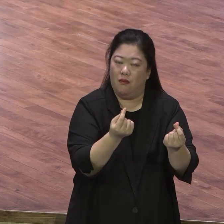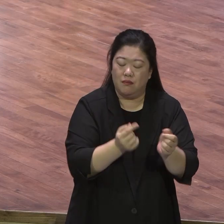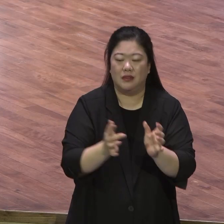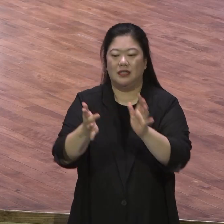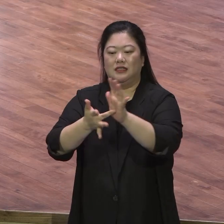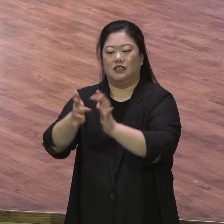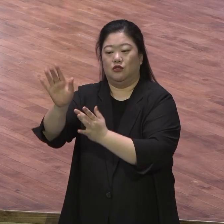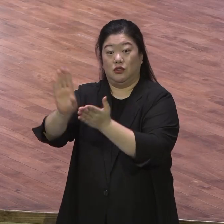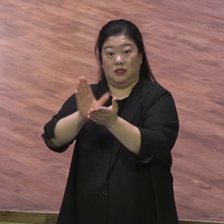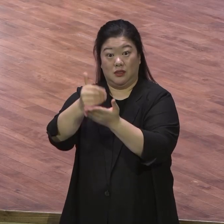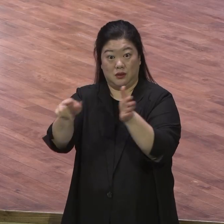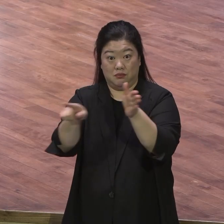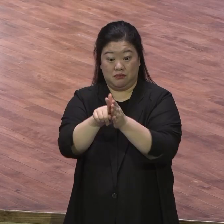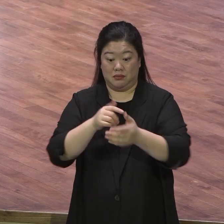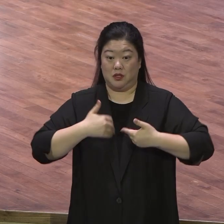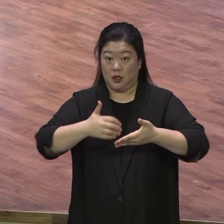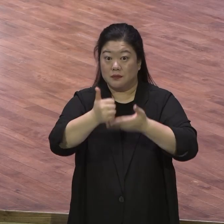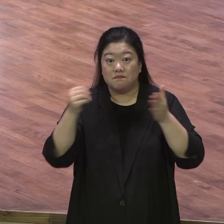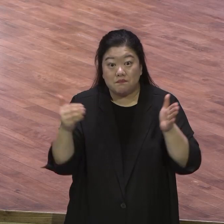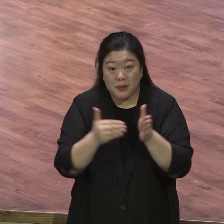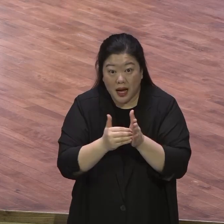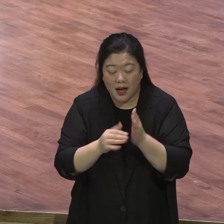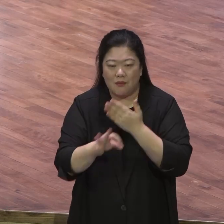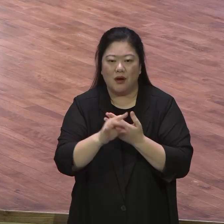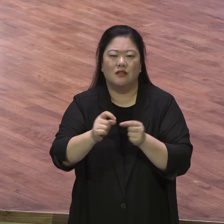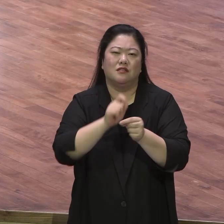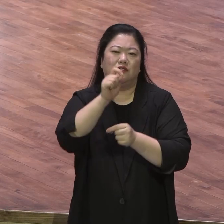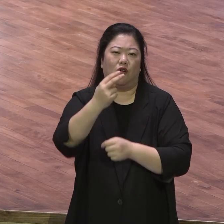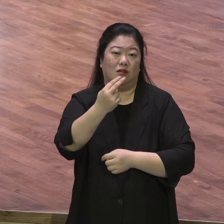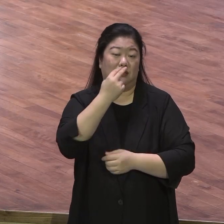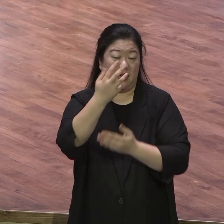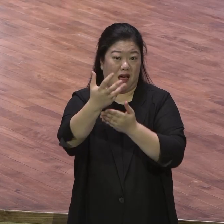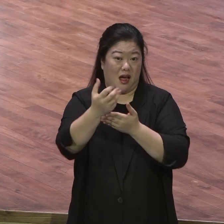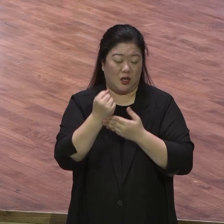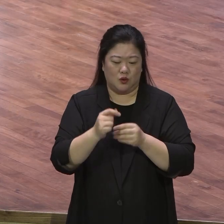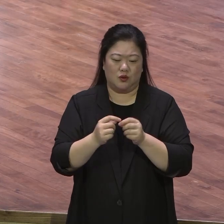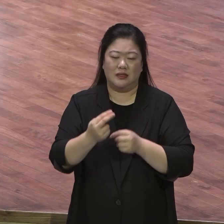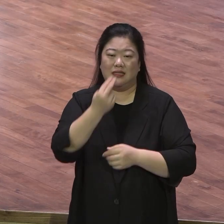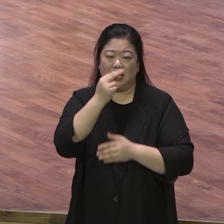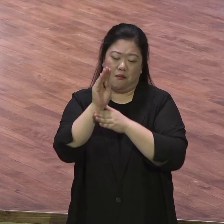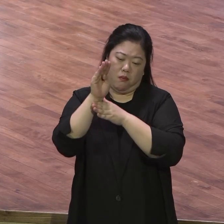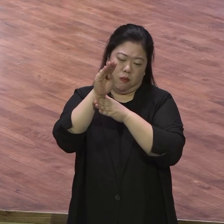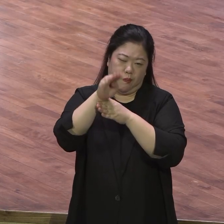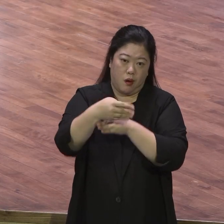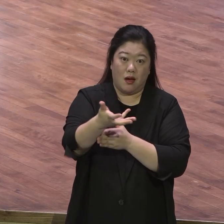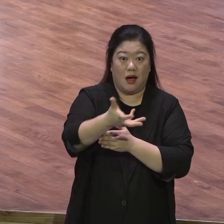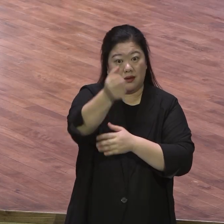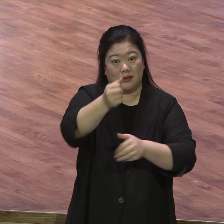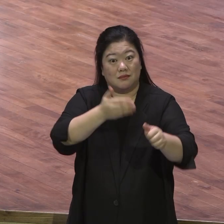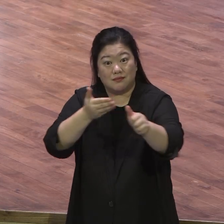생명의 열매를 맺는 그리스도의 절대 제자들 다 되시기를 제문으로 축복합니다